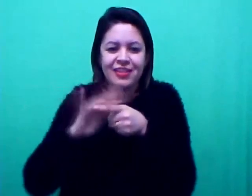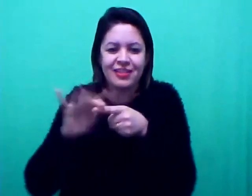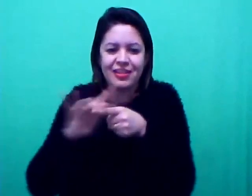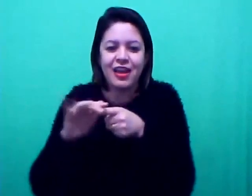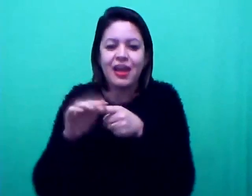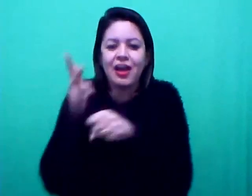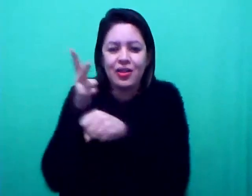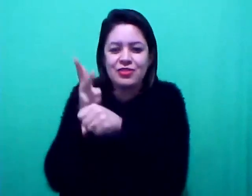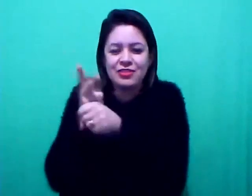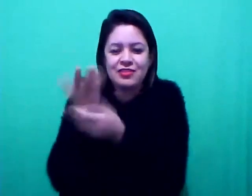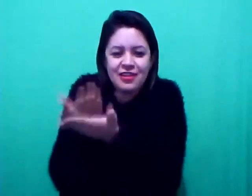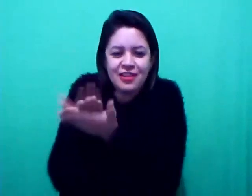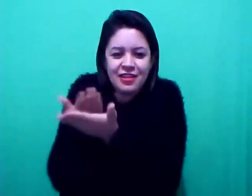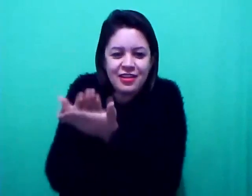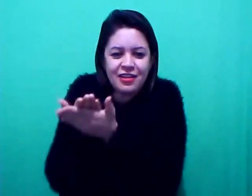sobre a fonologia da Libras.